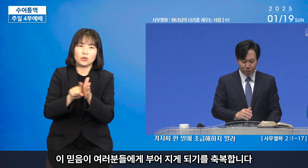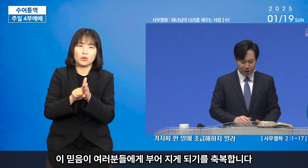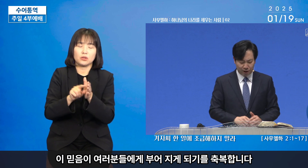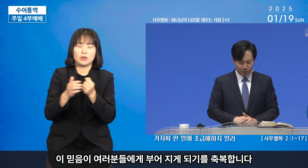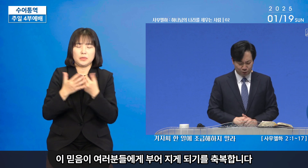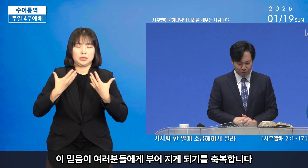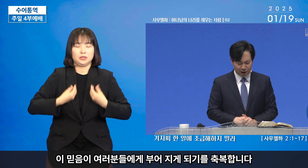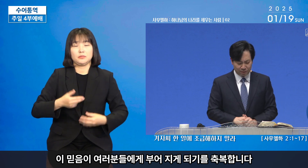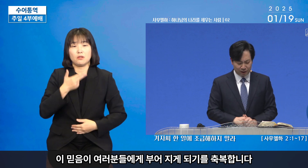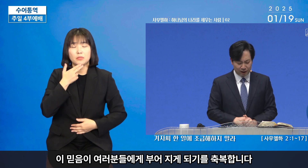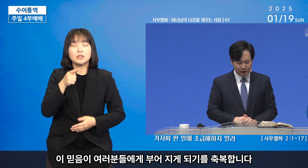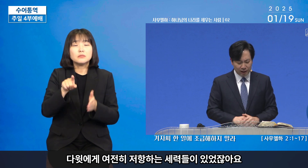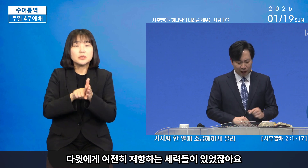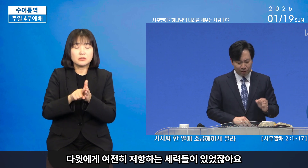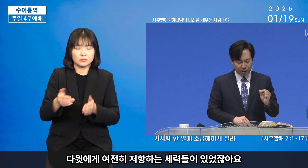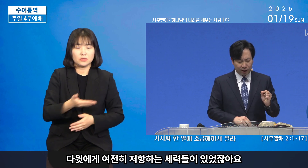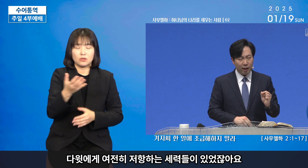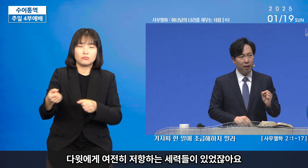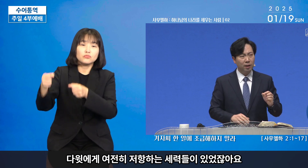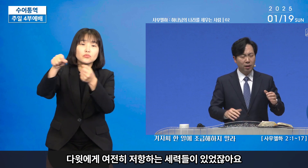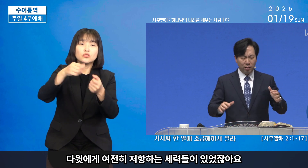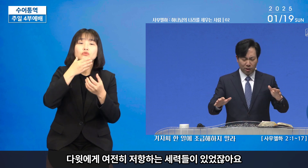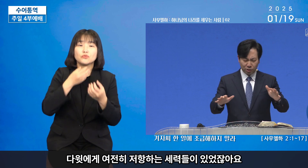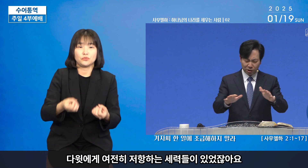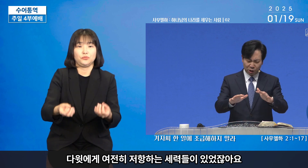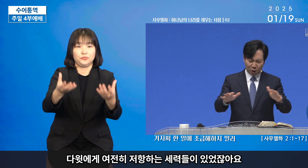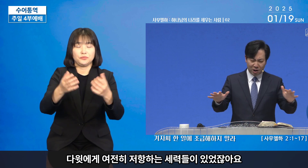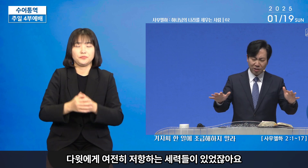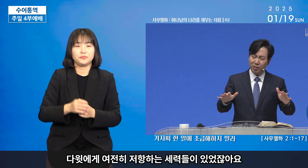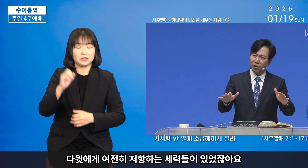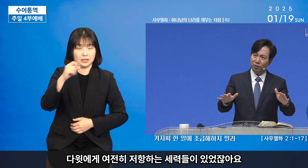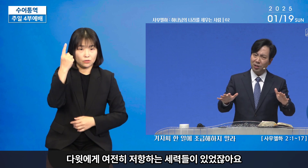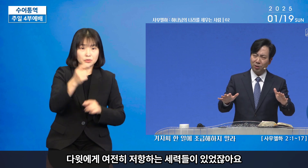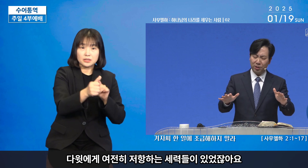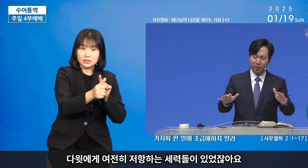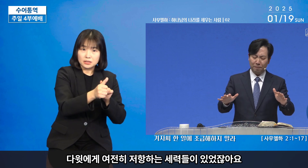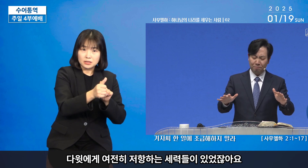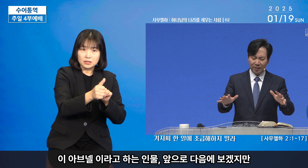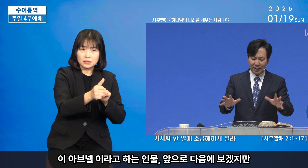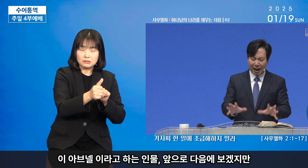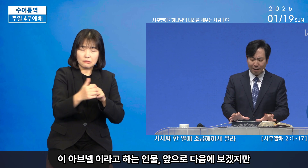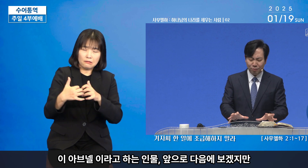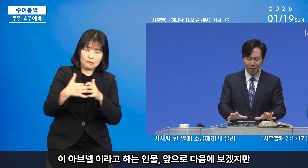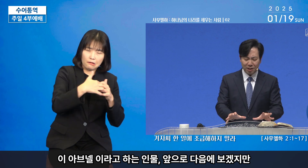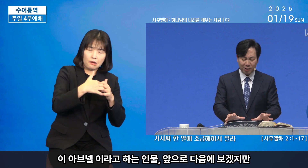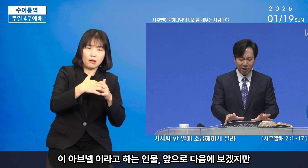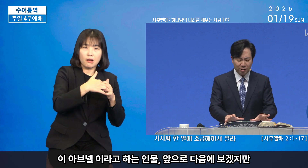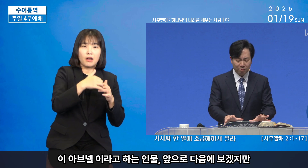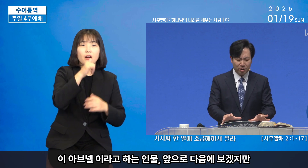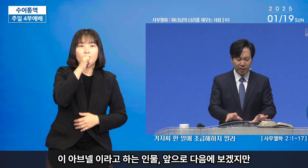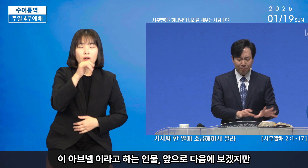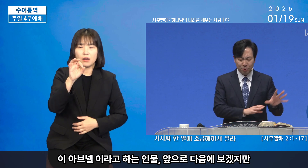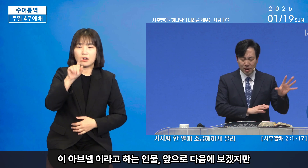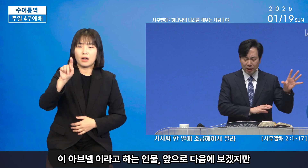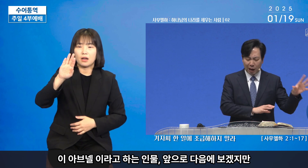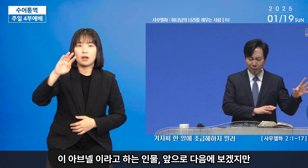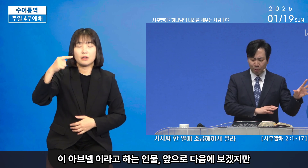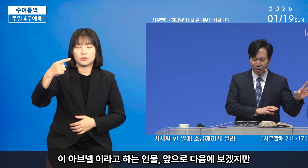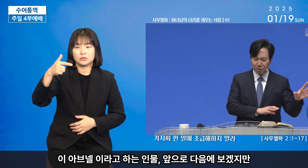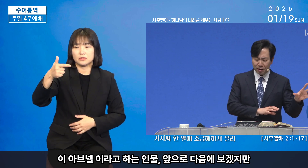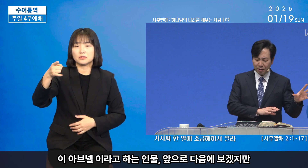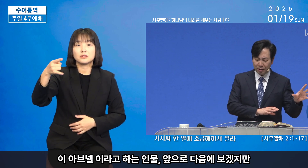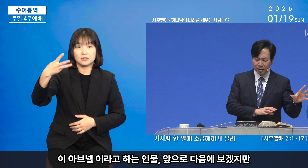여러분들에게 부어지게 되기를 축복합니다. 다윗에게 여전히 저항하는 세력들이 있었잖아요. 이 아브넬이라고 하는 인물이 이제 앞으로